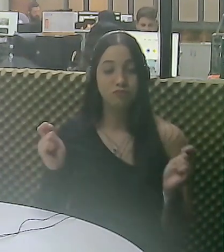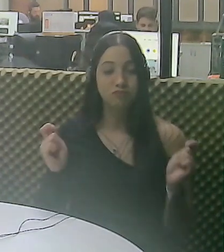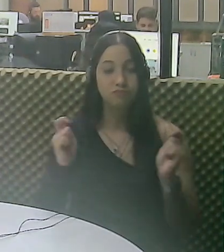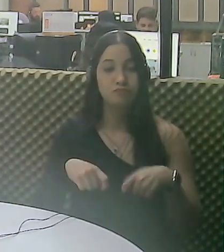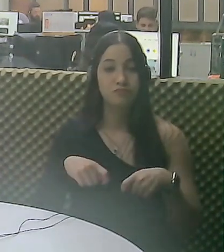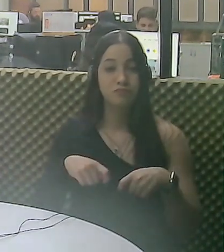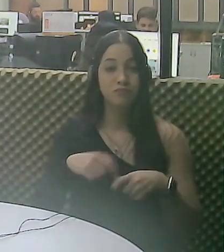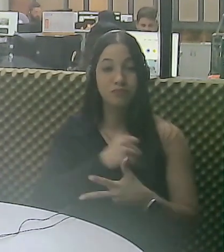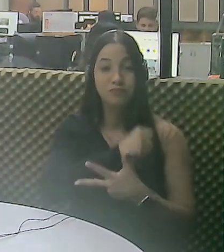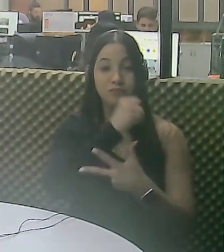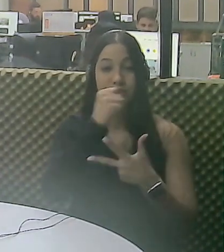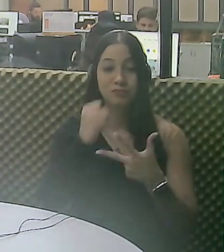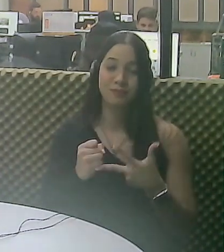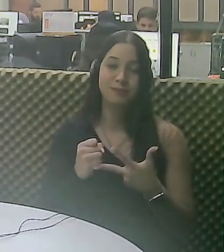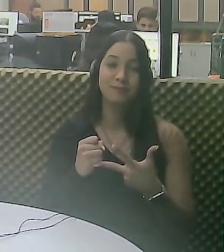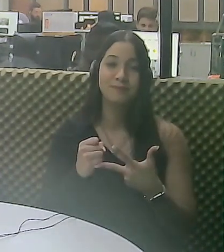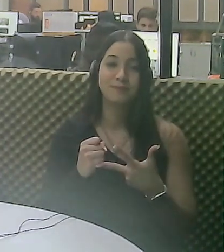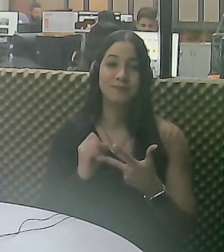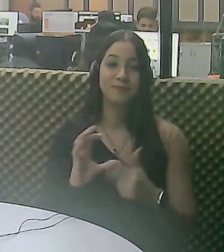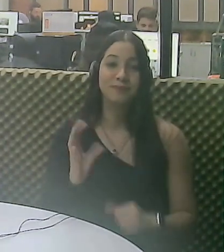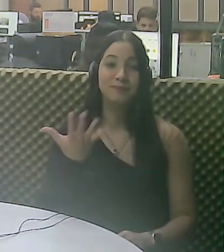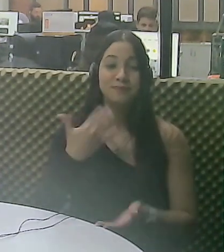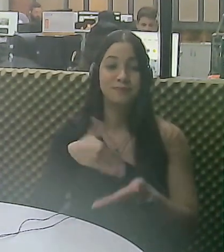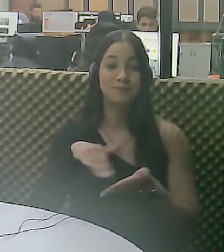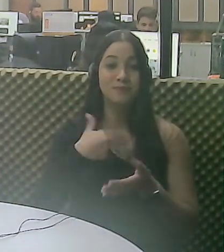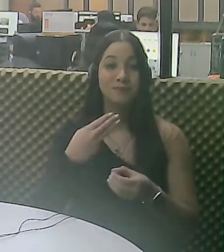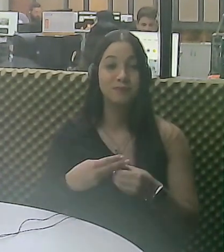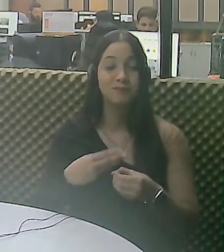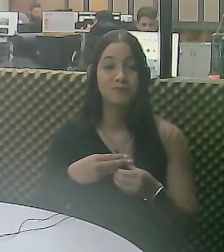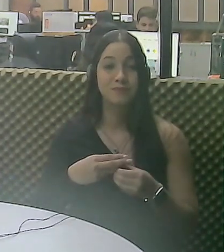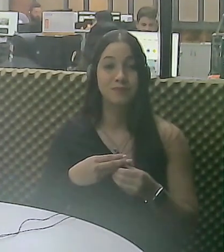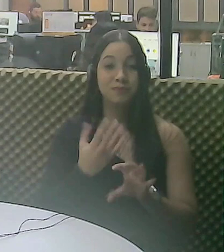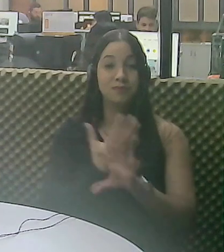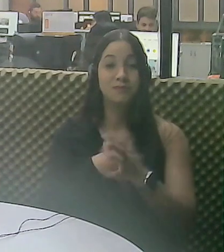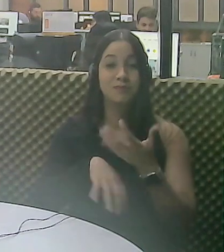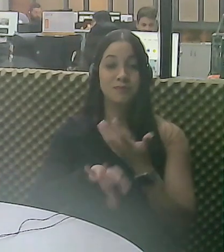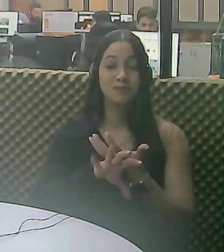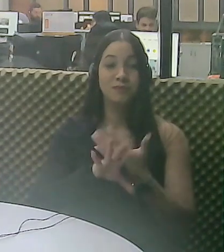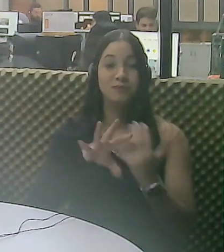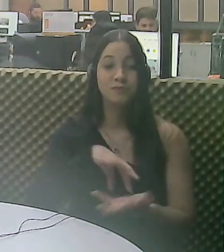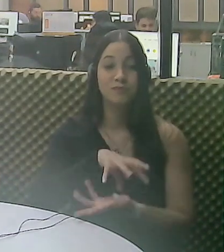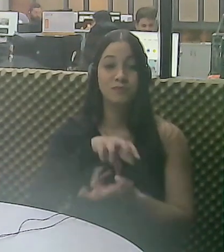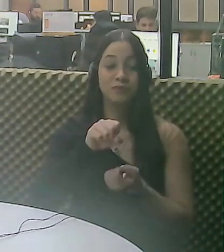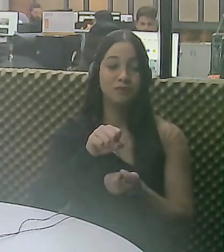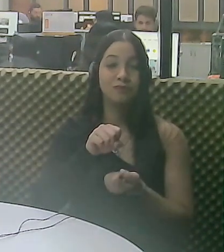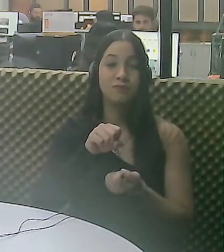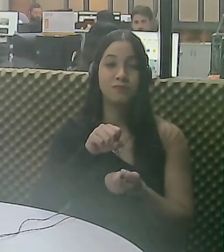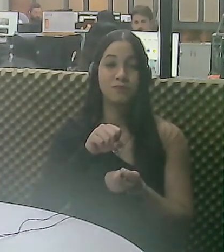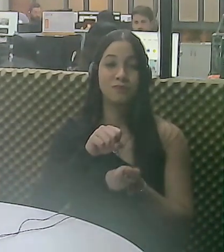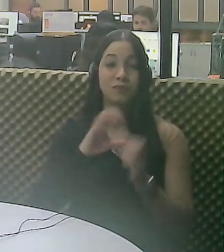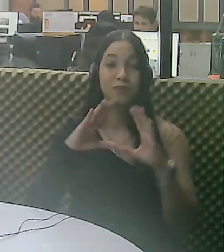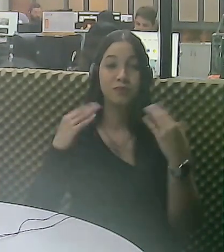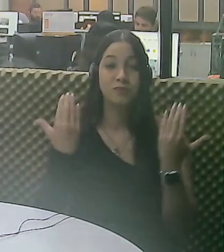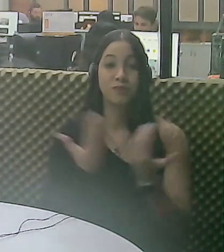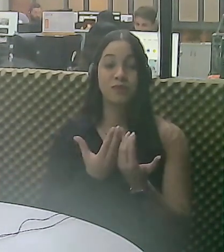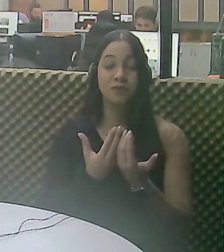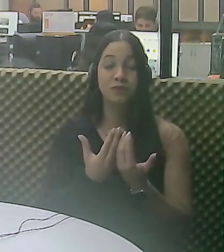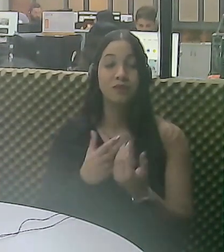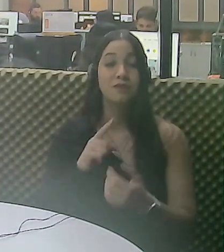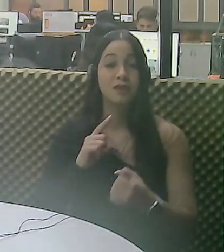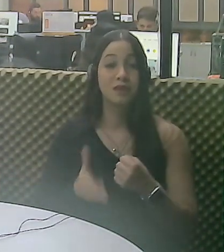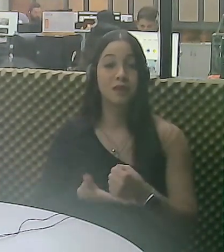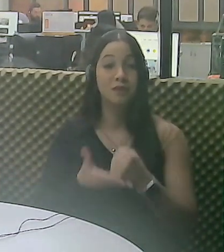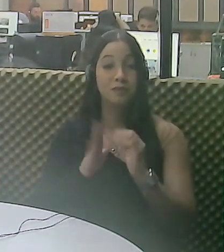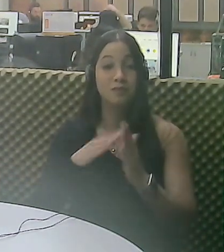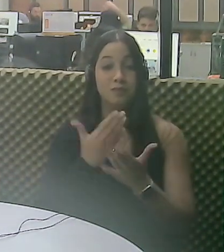viabilizadas pelo poder público. Realizada pela Secretaria Municipal de Meio Ambiente e Sustentabilidade, a conferência conta ainda com o apoio